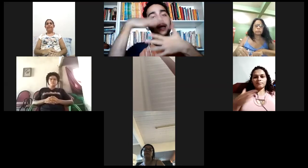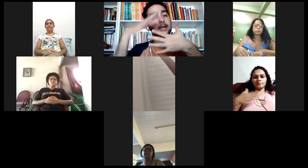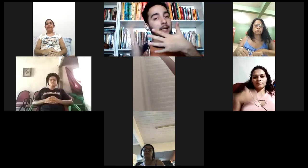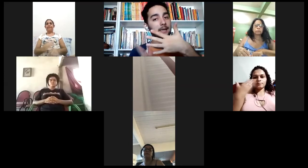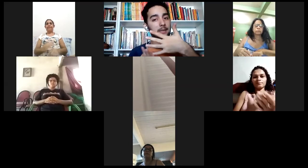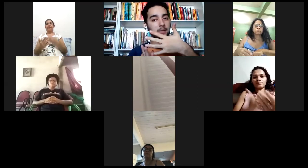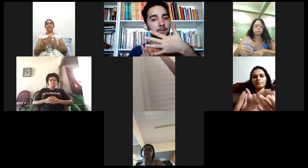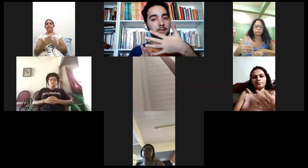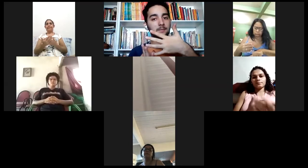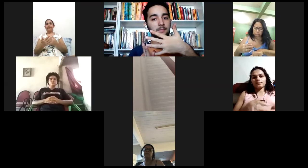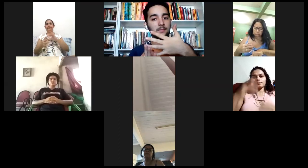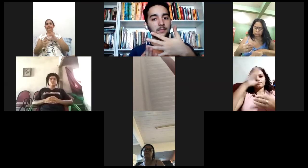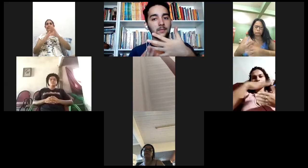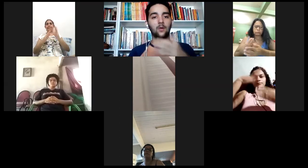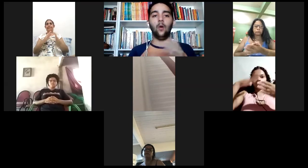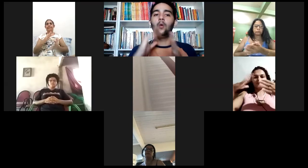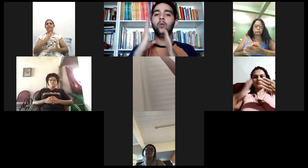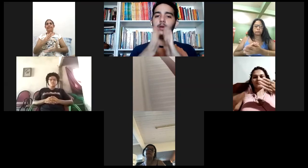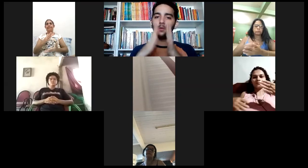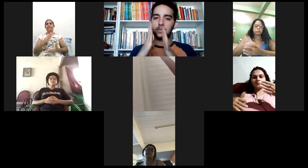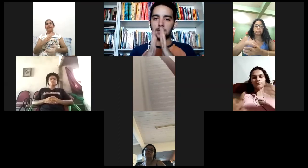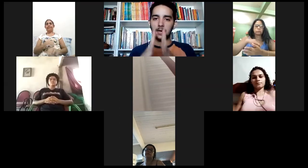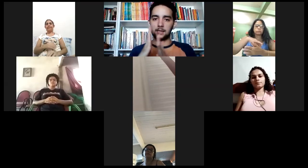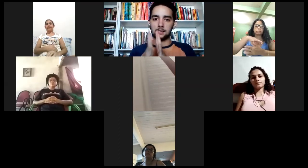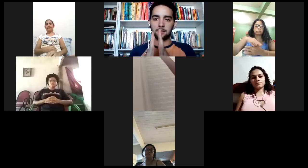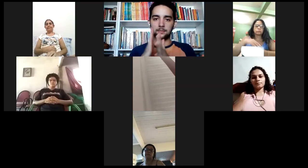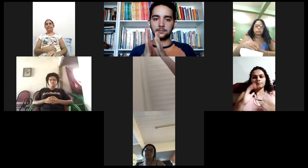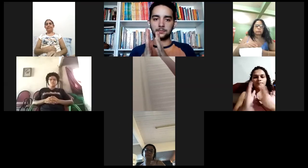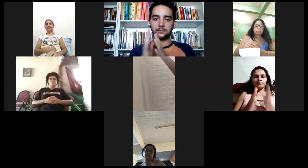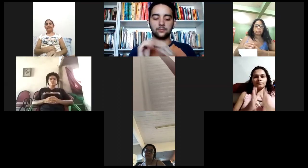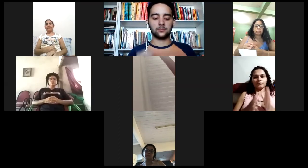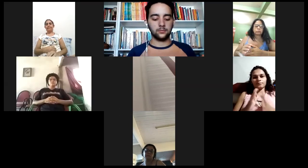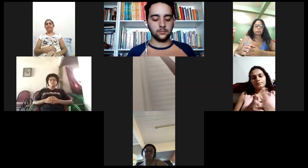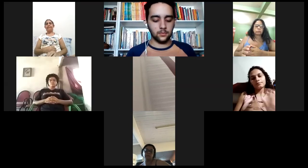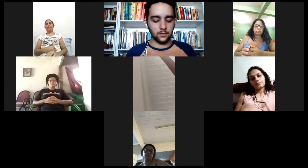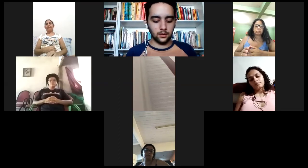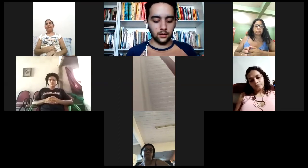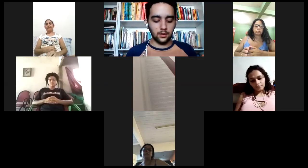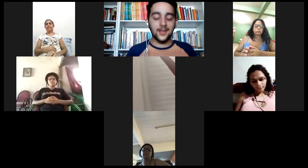estudar Libras ou língua de sinais.